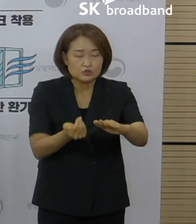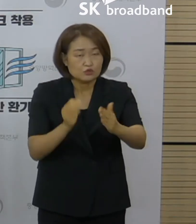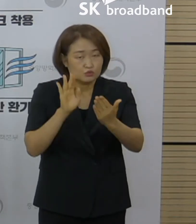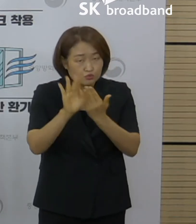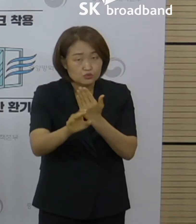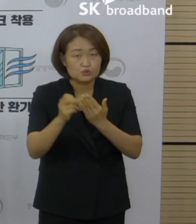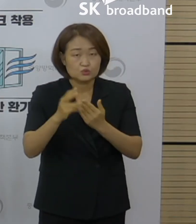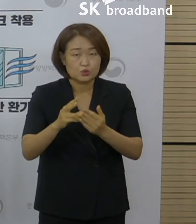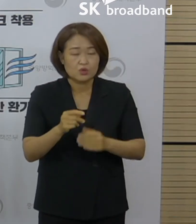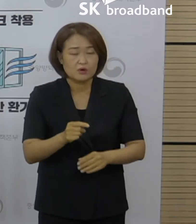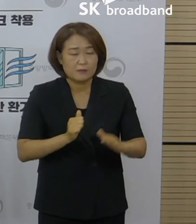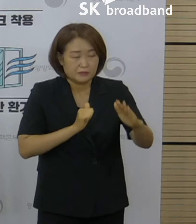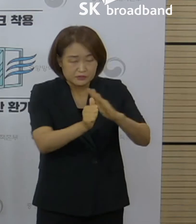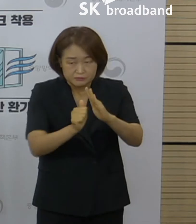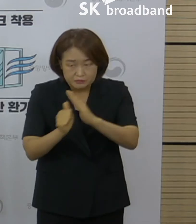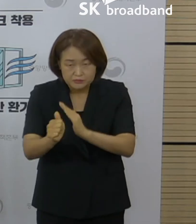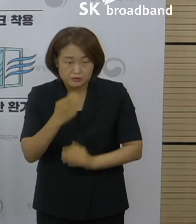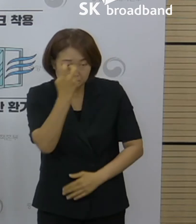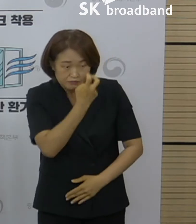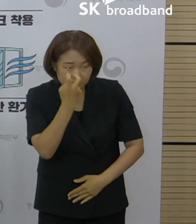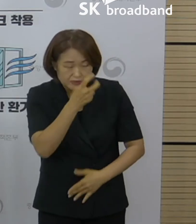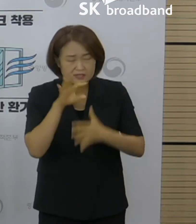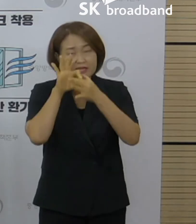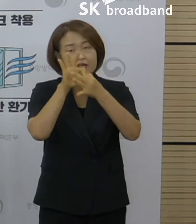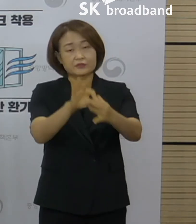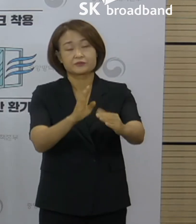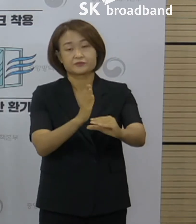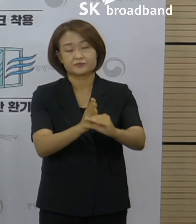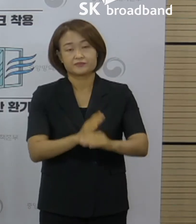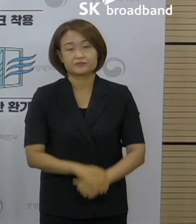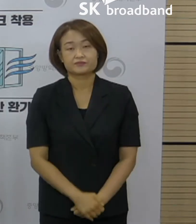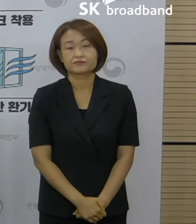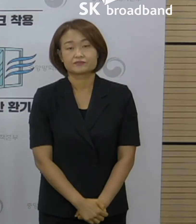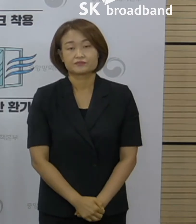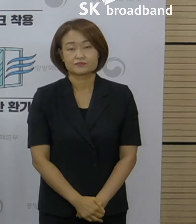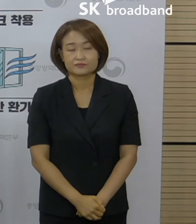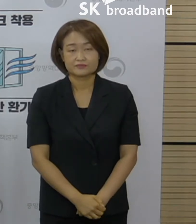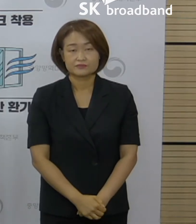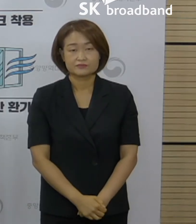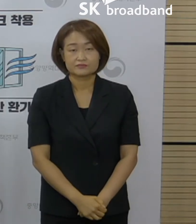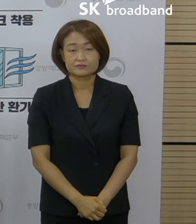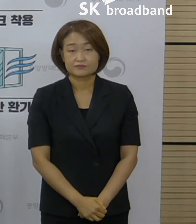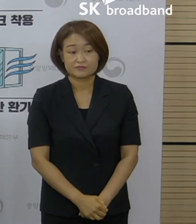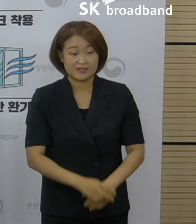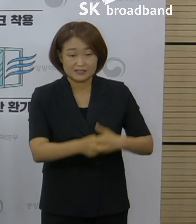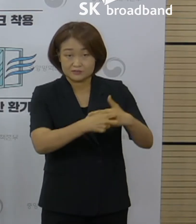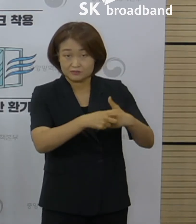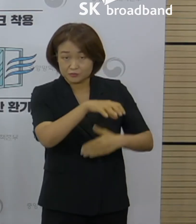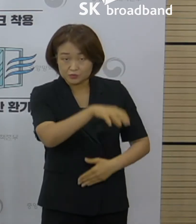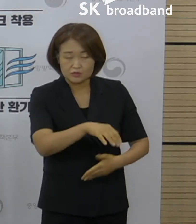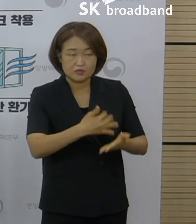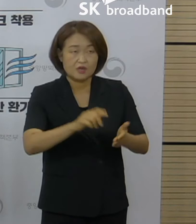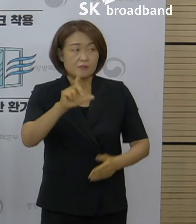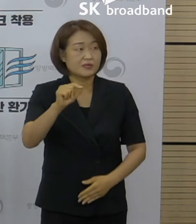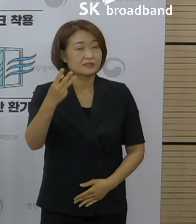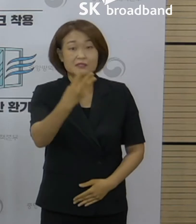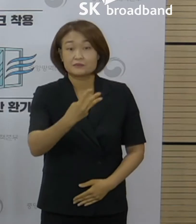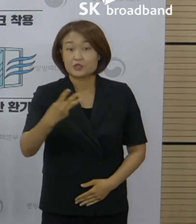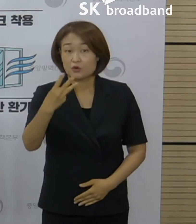보관 현장 방문 지도를 지속적으로 진행 중에 있습니다. 참고로 위탁 의료기관이 한